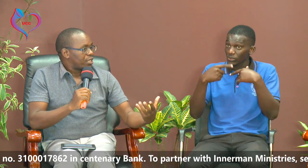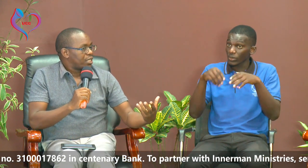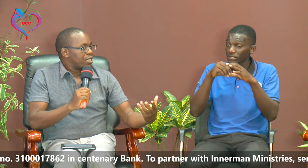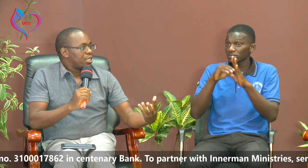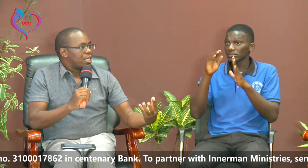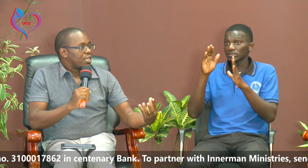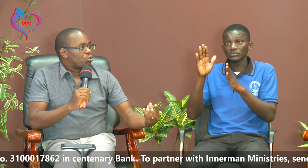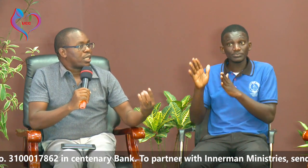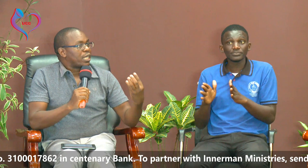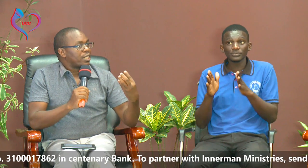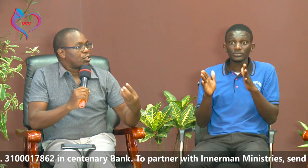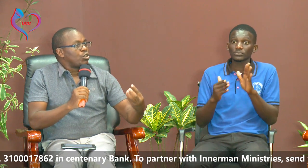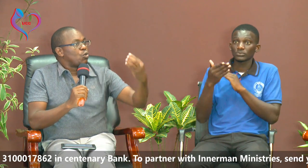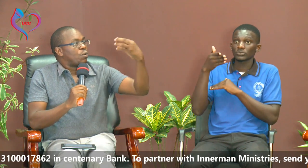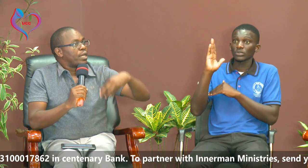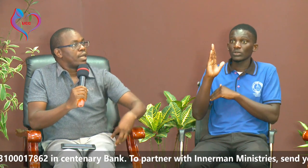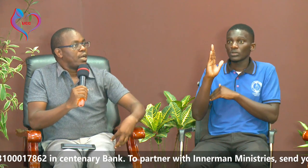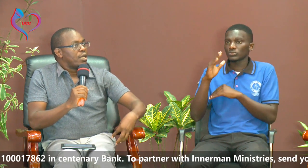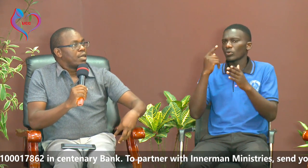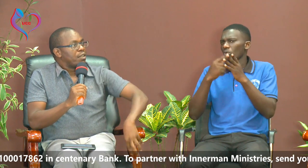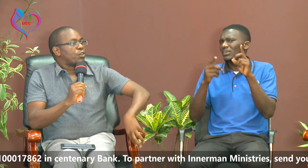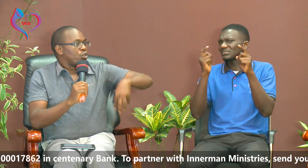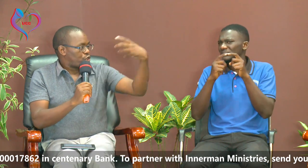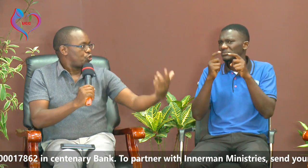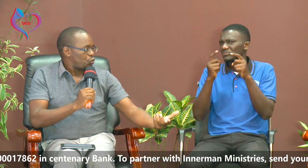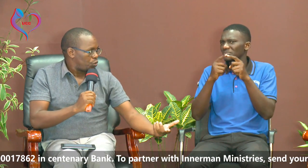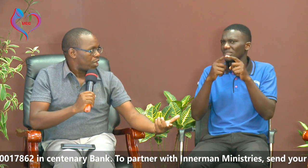nti yatutegekera kye tulina okubeera neffe tulina okukizuula